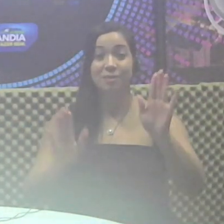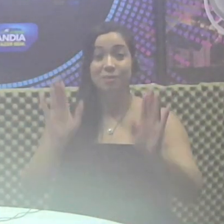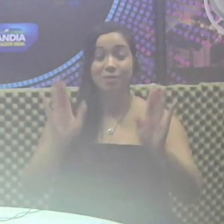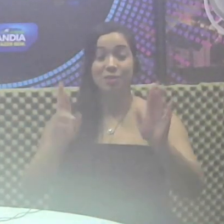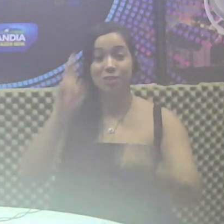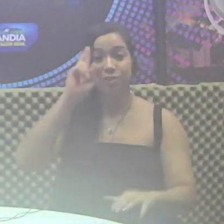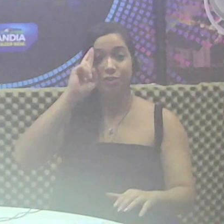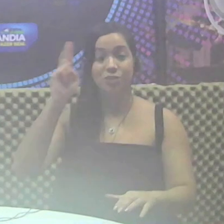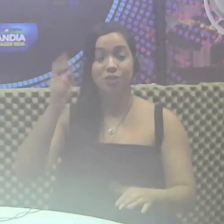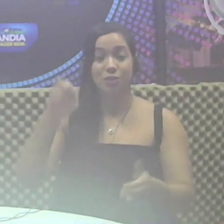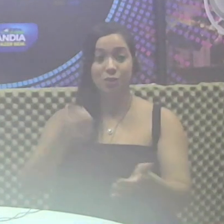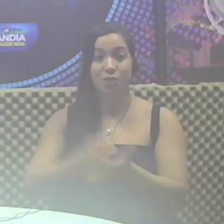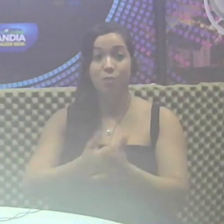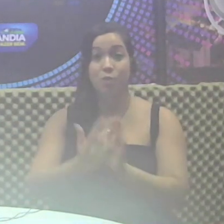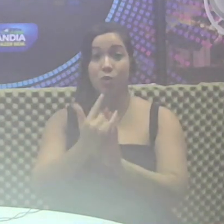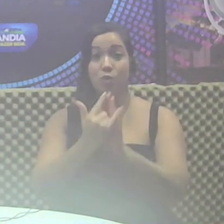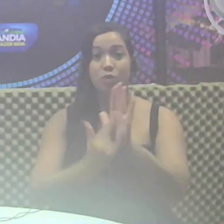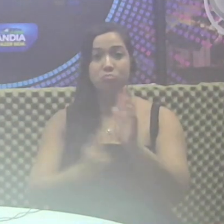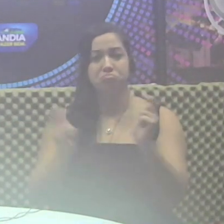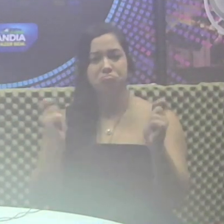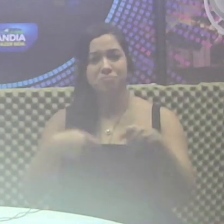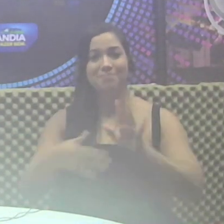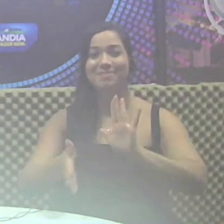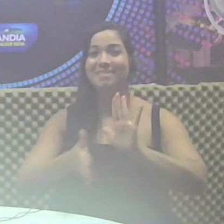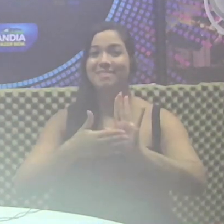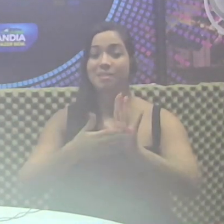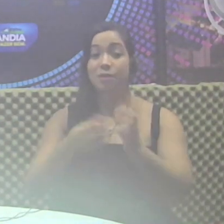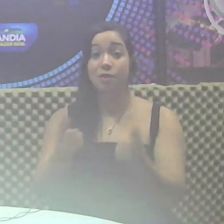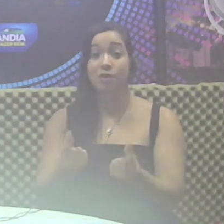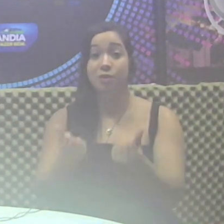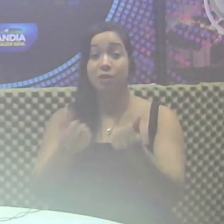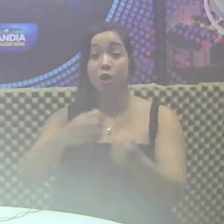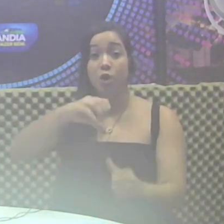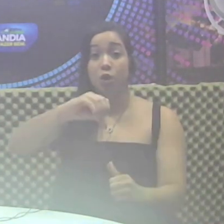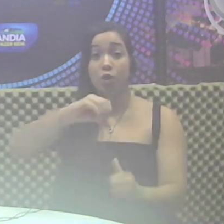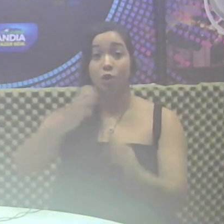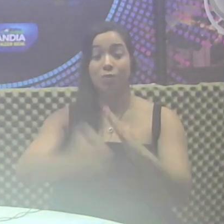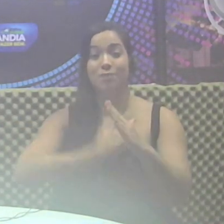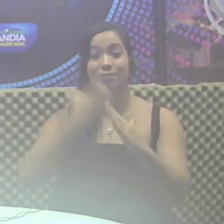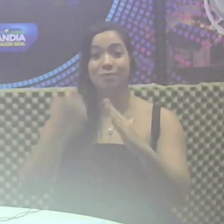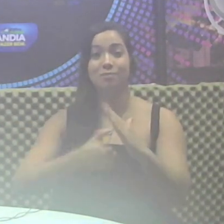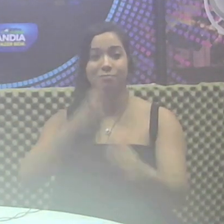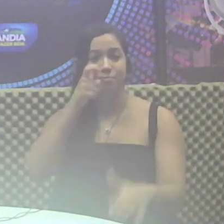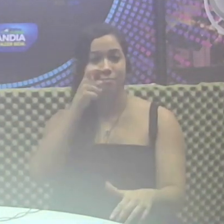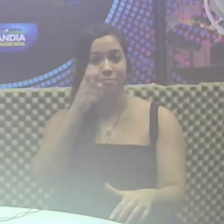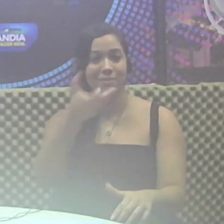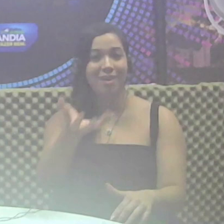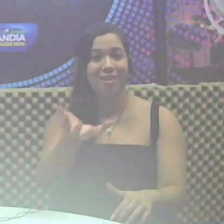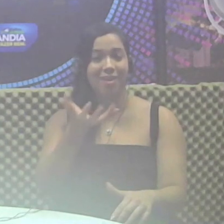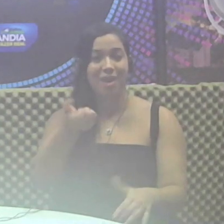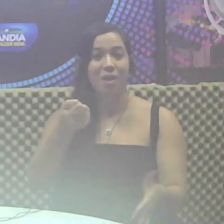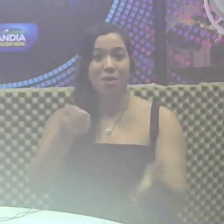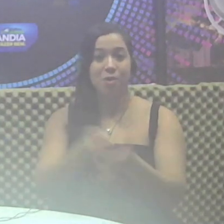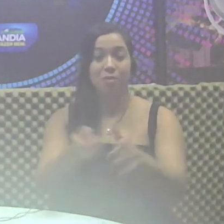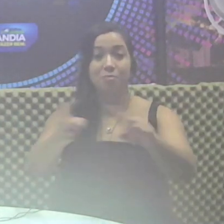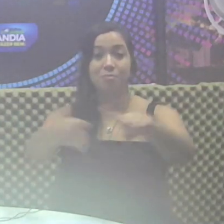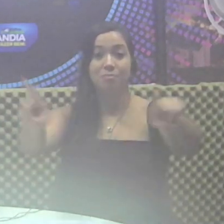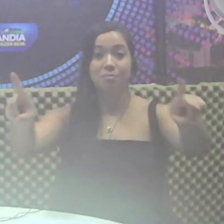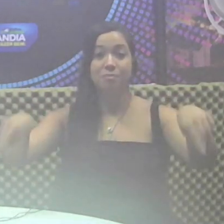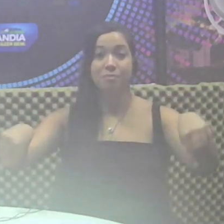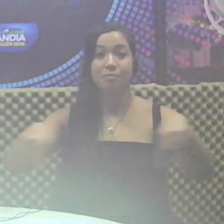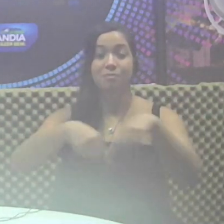Compras, documentos de habilitação e proposta financeira de 9 empresas interessadas em adquirir lotes do